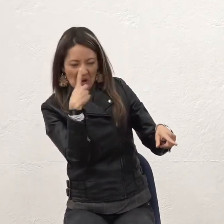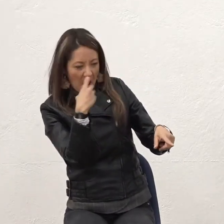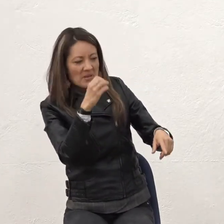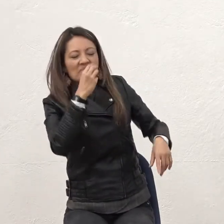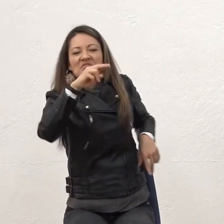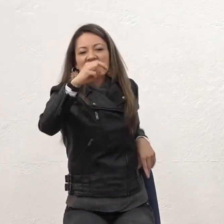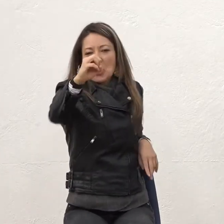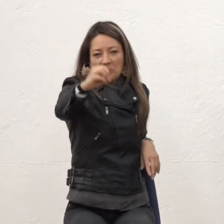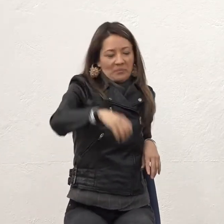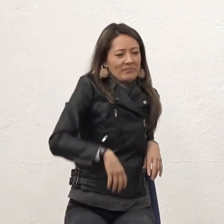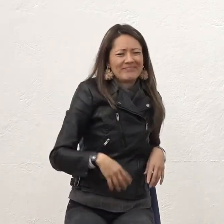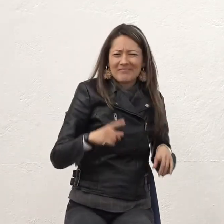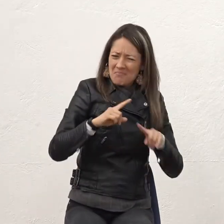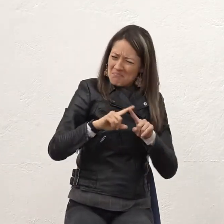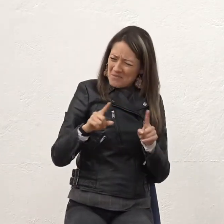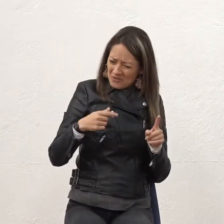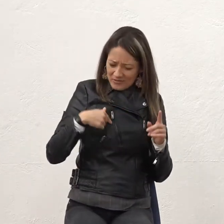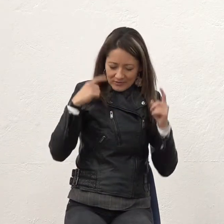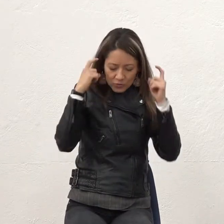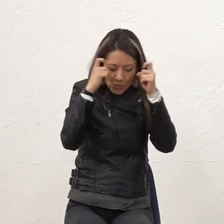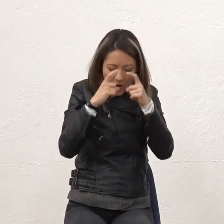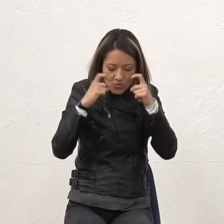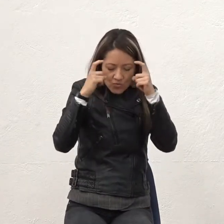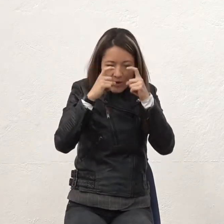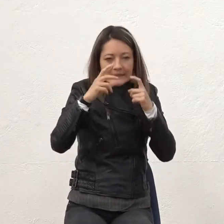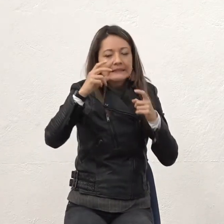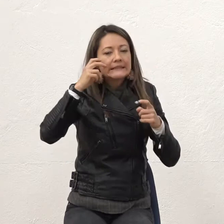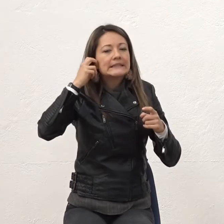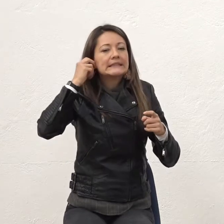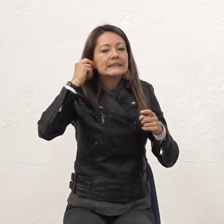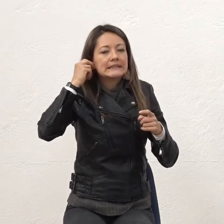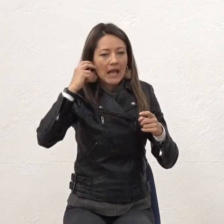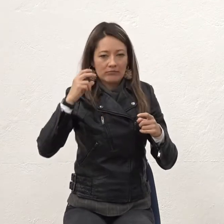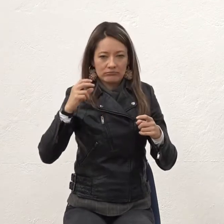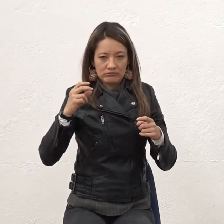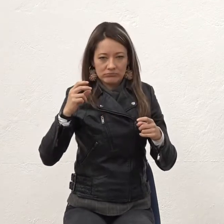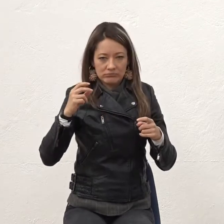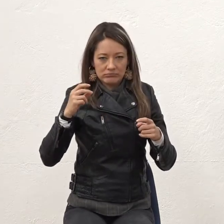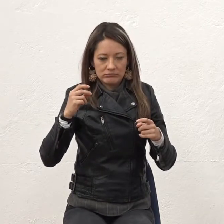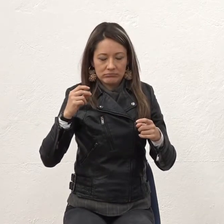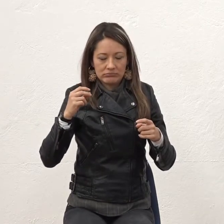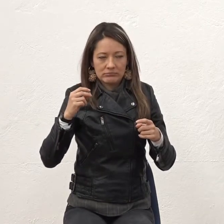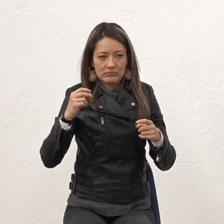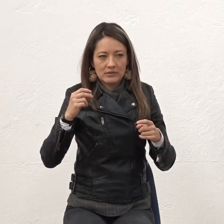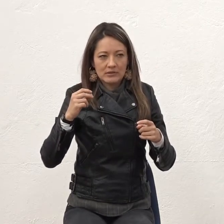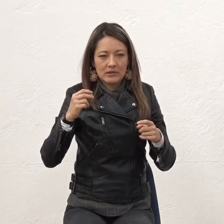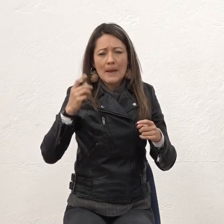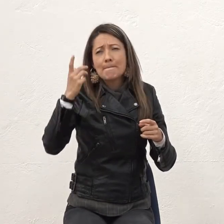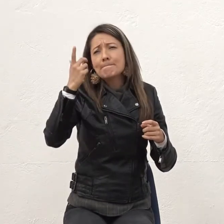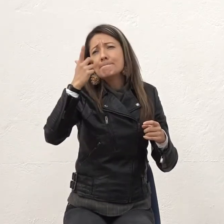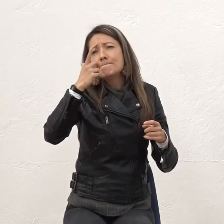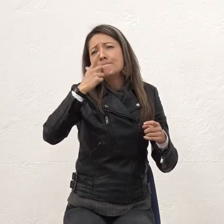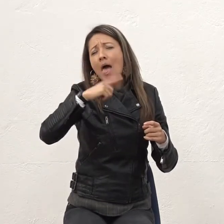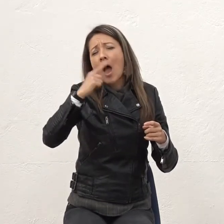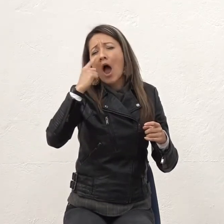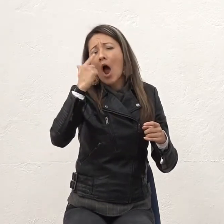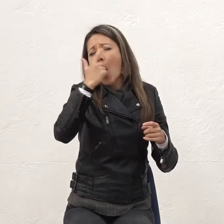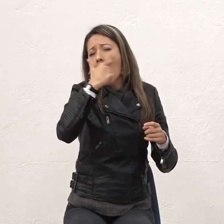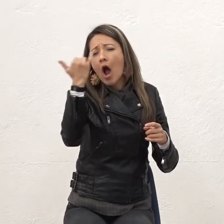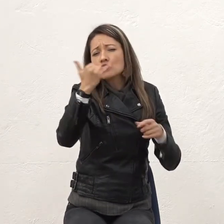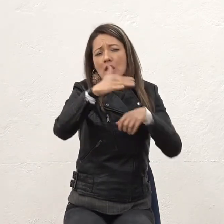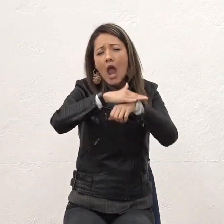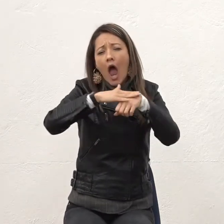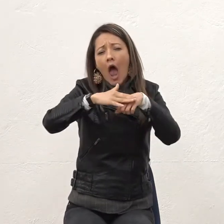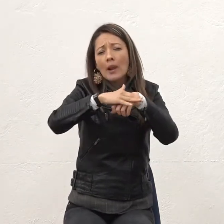varón. Pero yo me soñaba con una niña y que era blanca, de ojos azules y